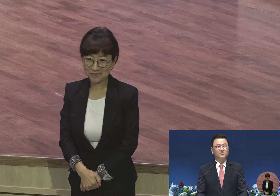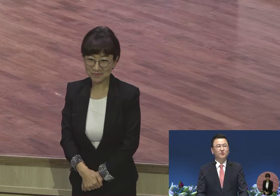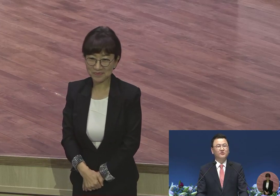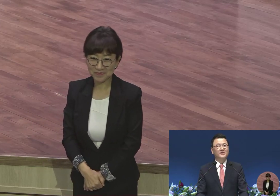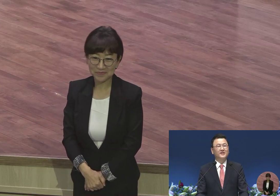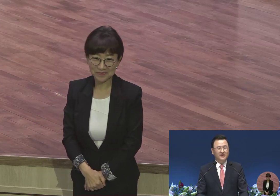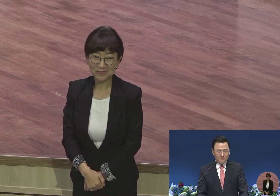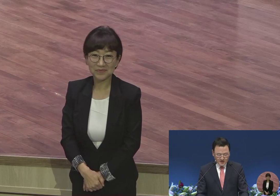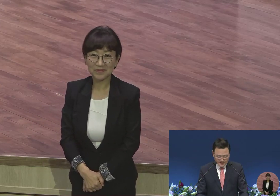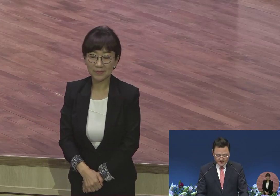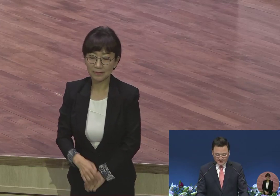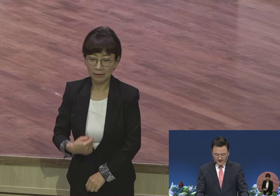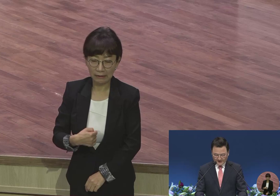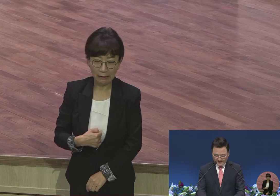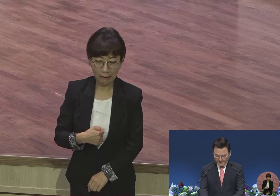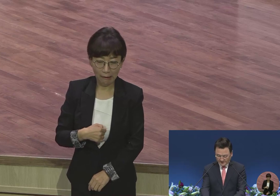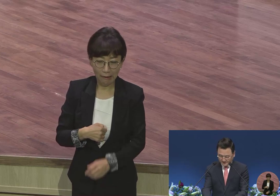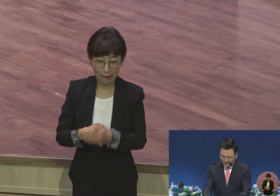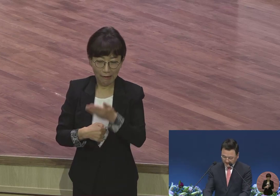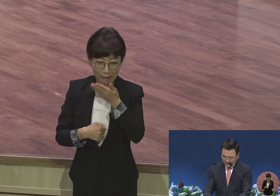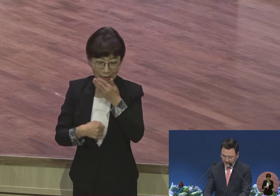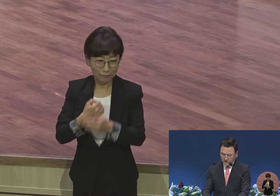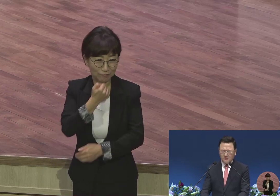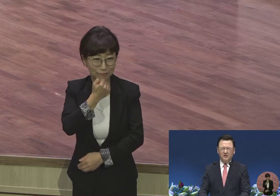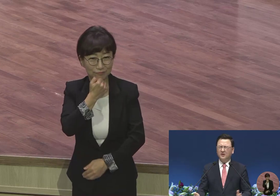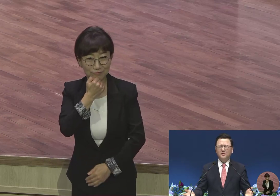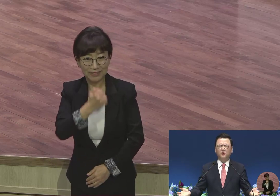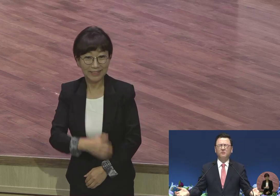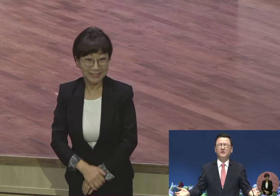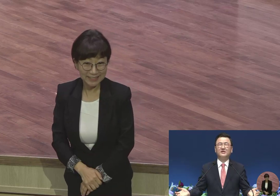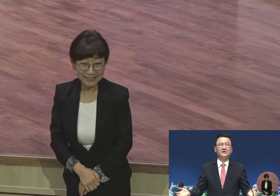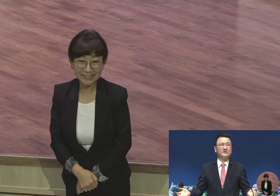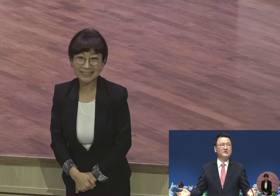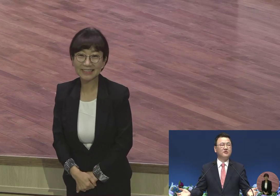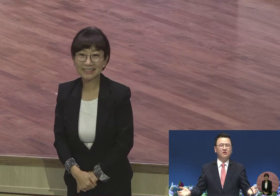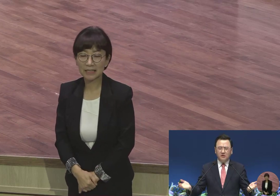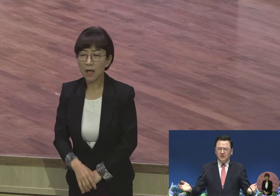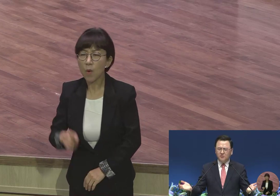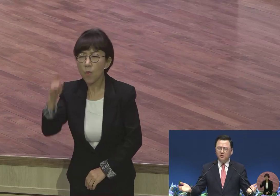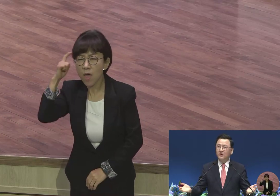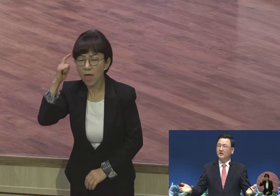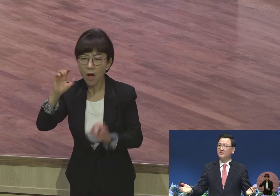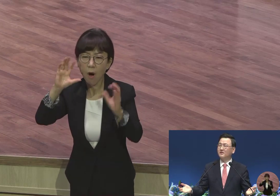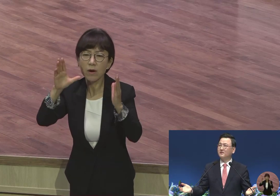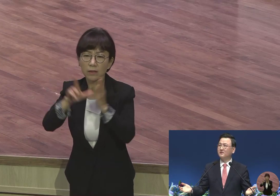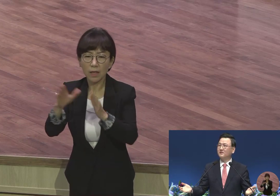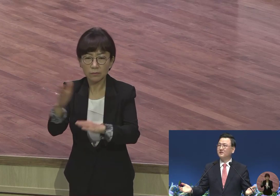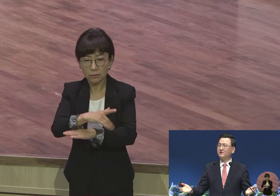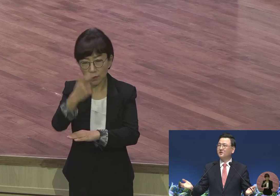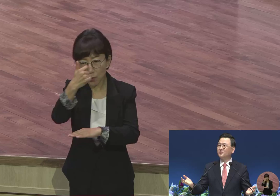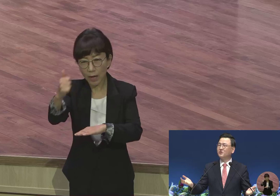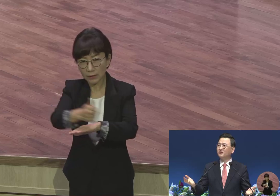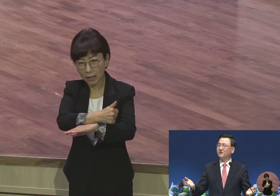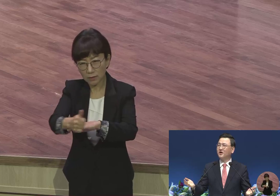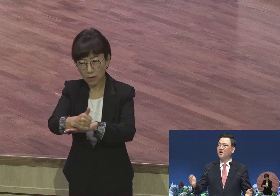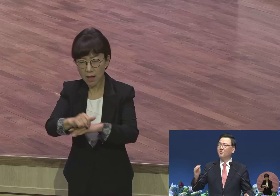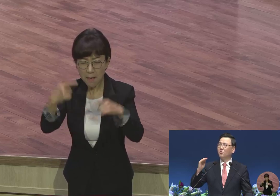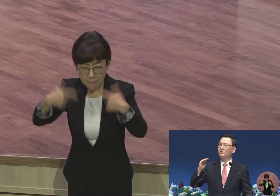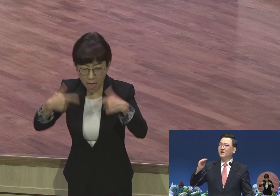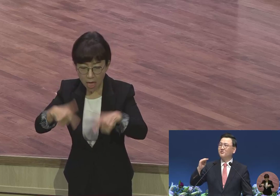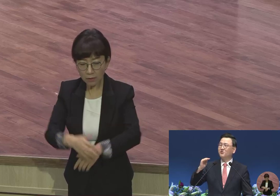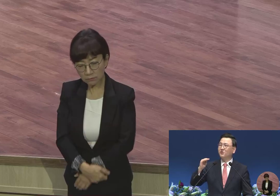우리 속으로 대단합니다. 그래서 왜 좋은 거예요. 어릴 때부터 교회 다녔거든. 그래서 그분이